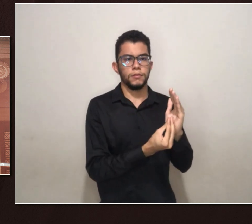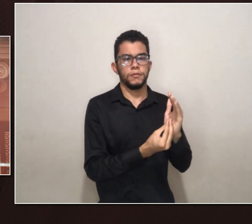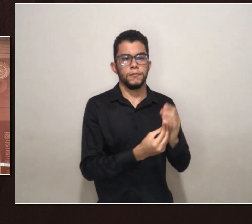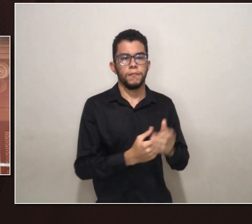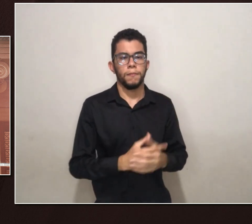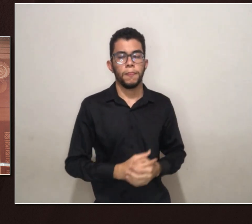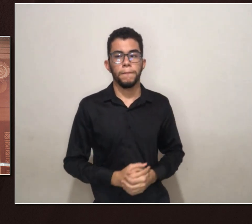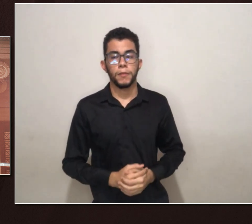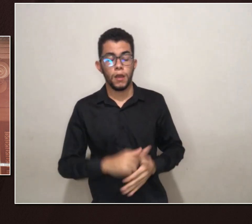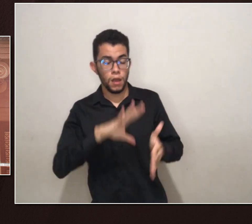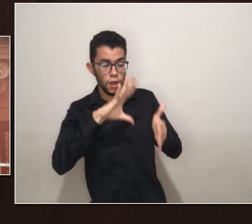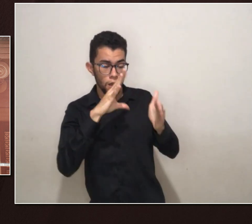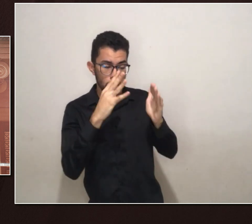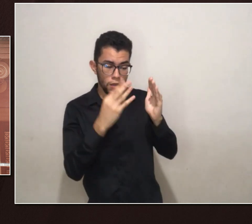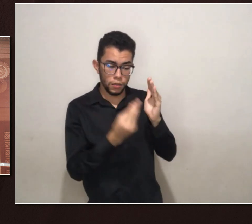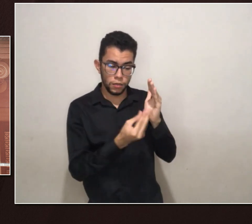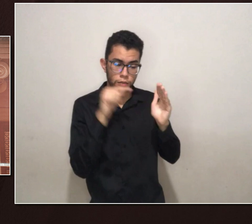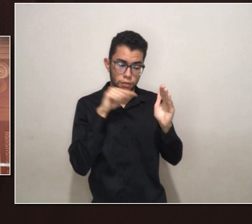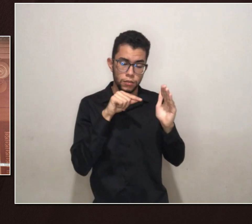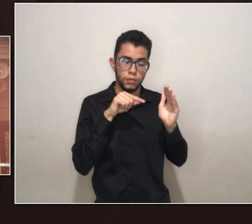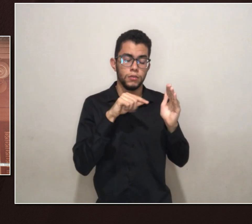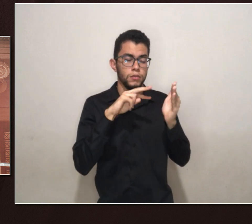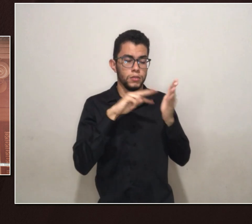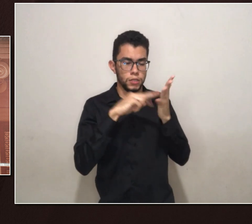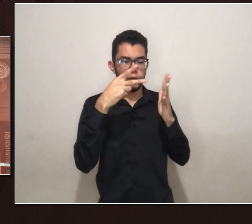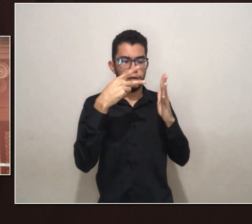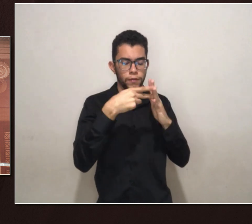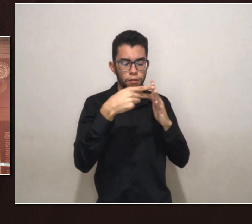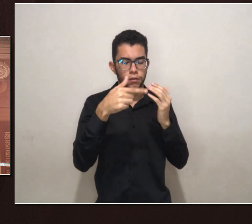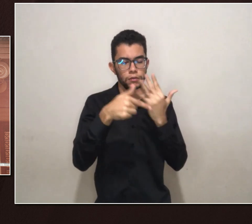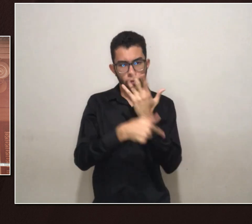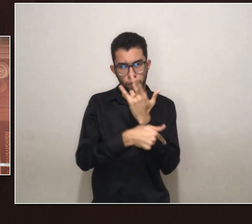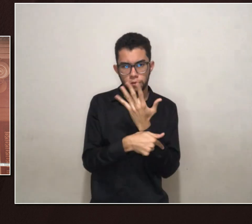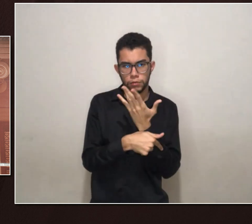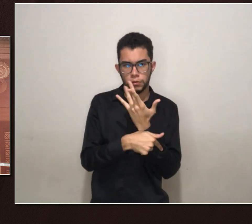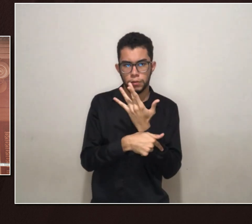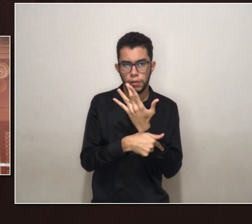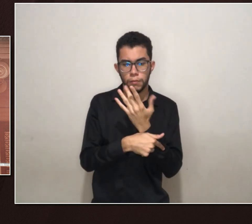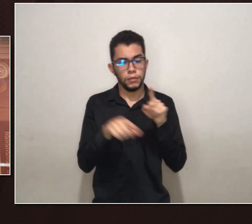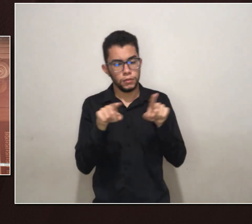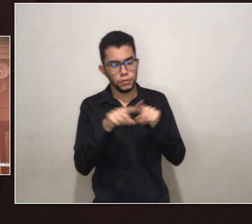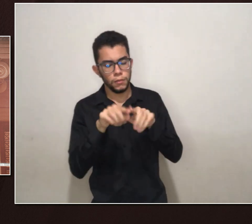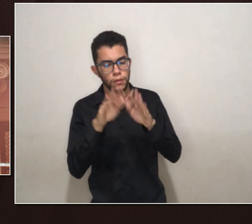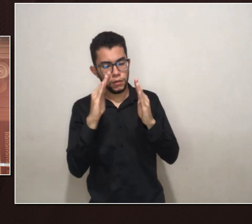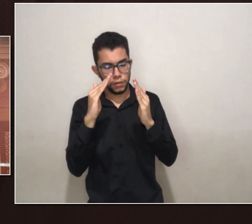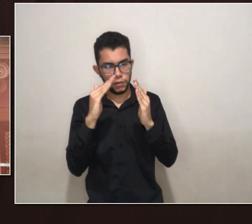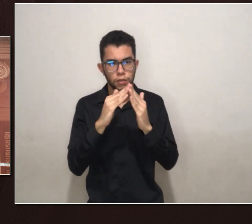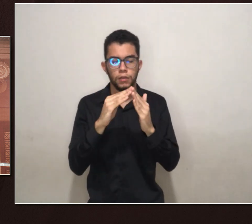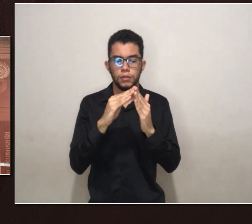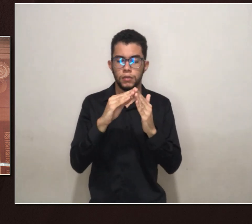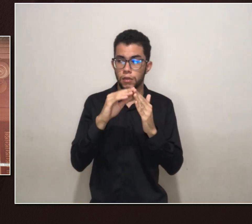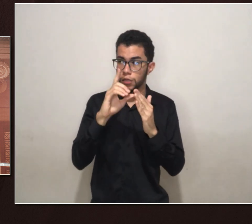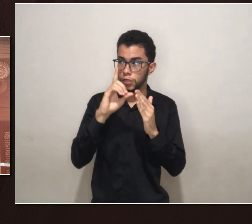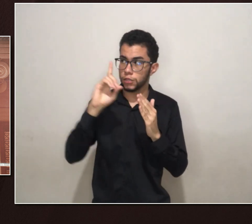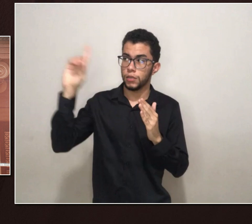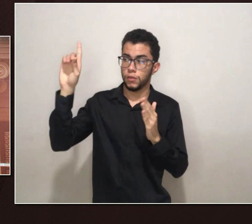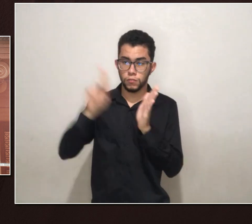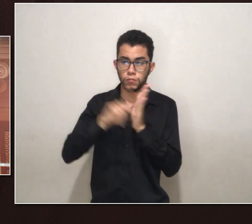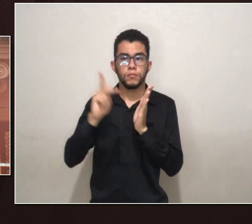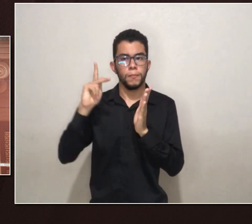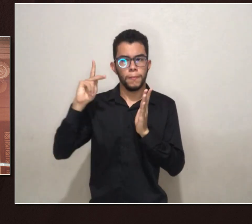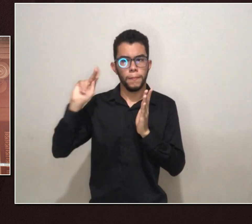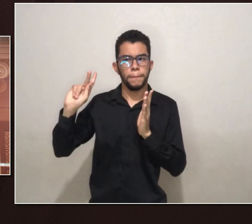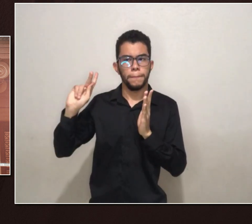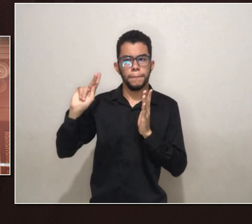a igreja do Deus vivo, coluna e base da verdade. A igreja precisa ser